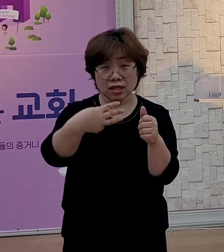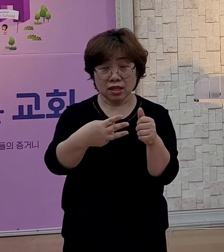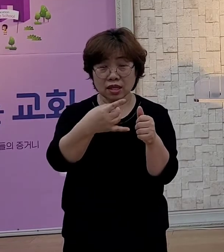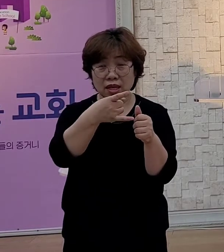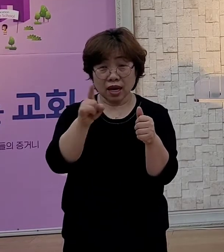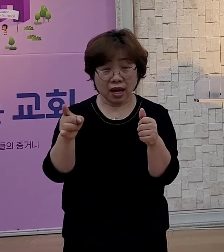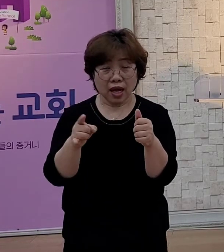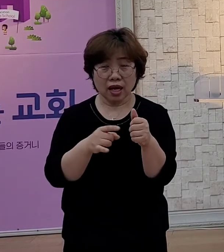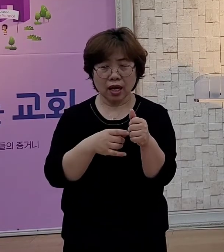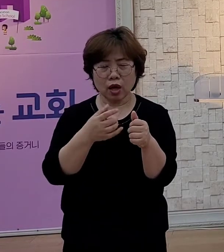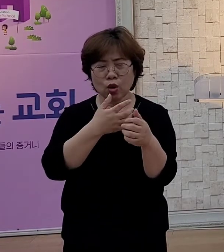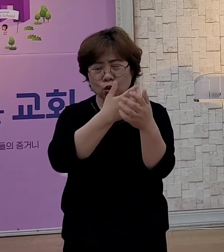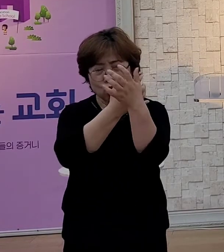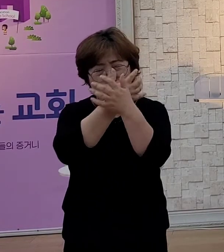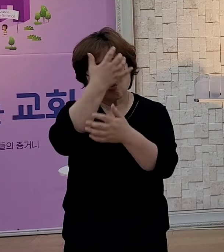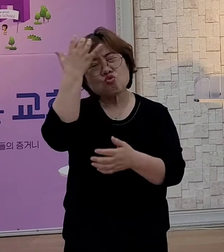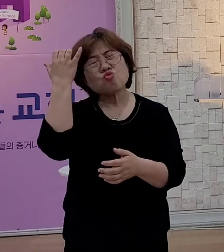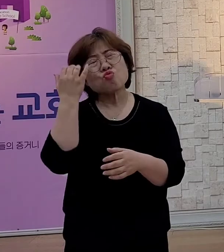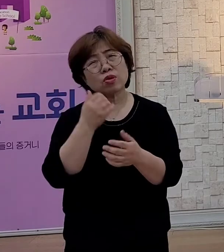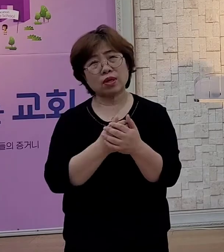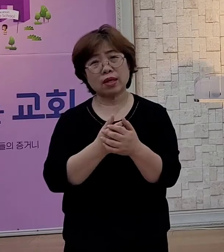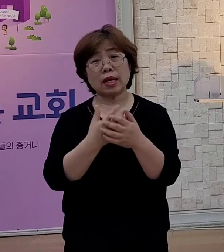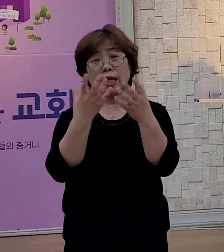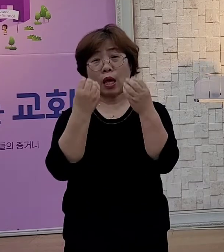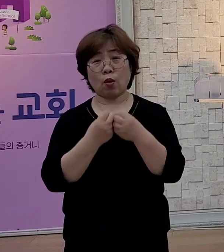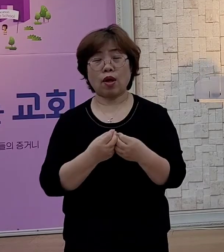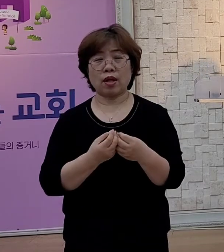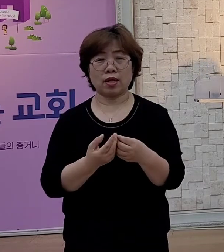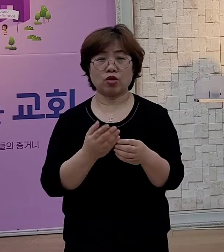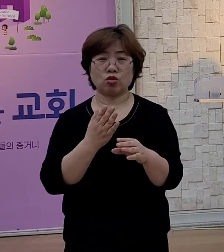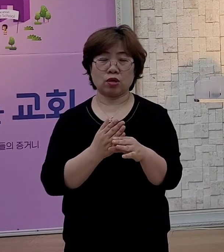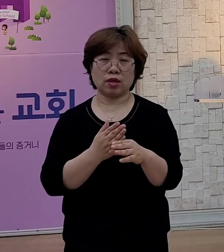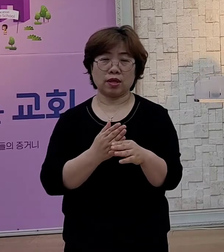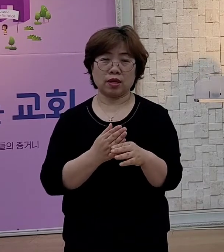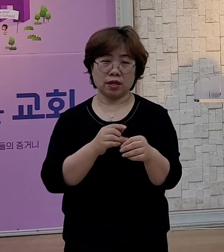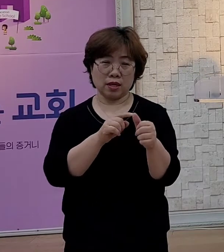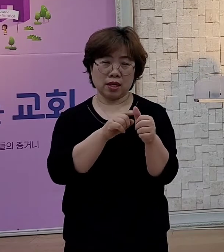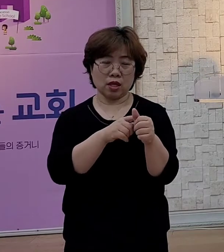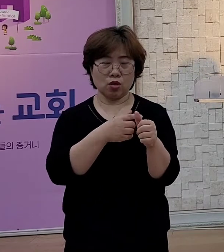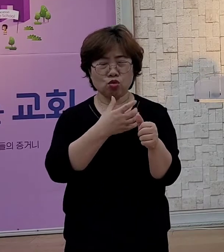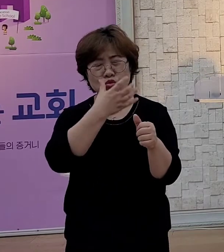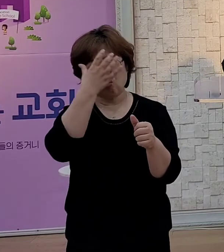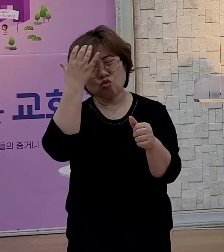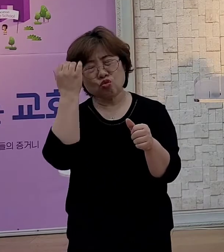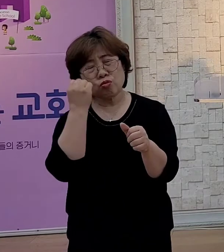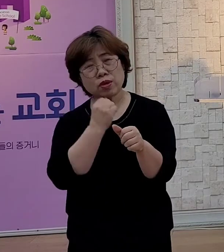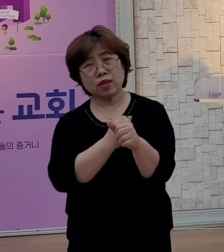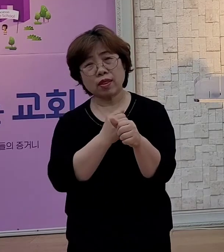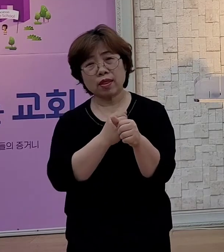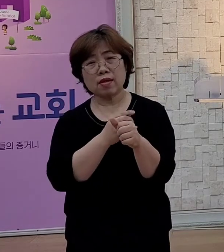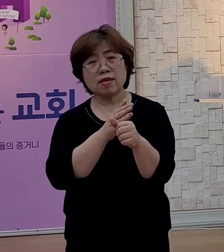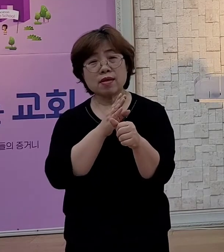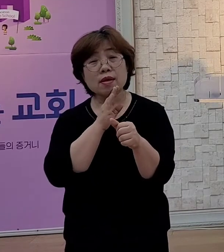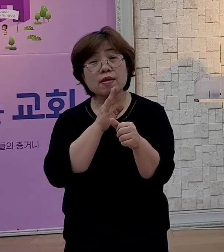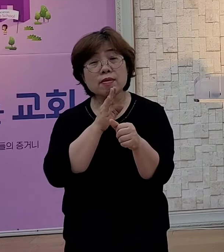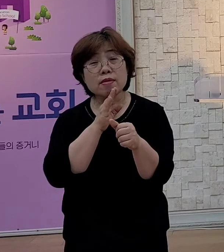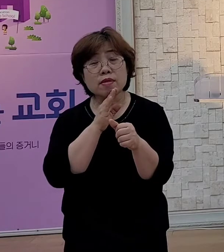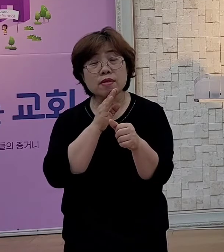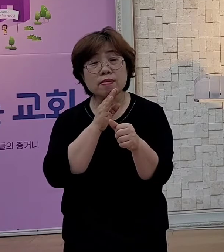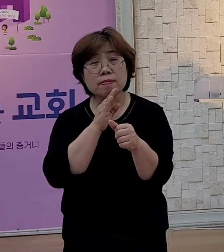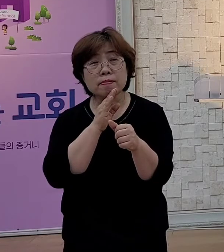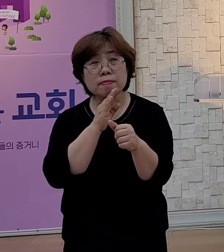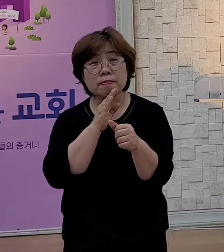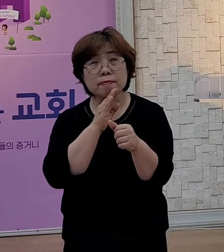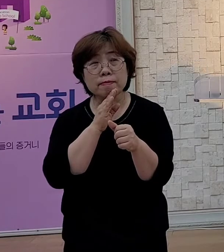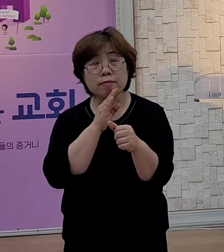예화입니다. 예화. 꿈을 꿨는데 이건 진짜예요. 자, 하루는 천사가 이